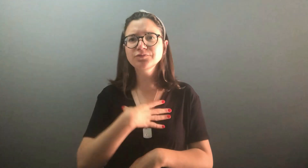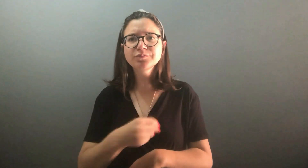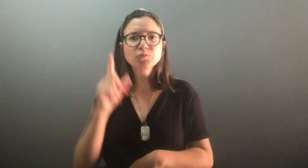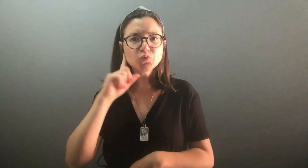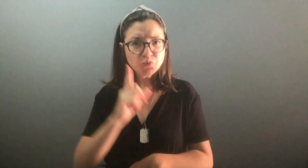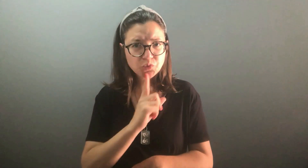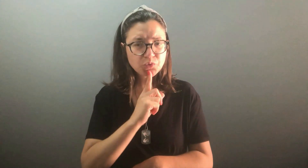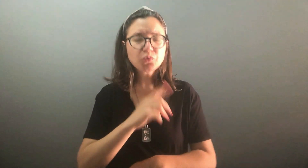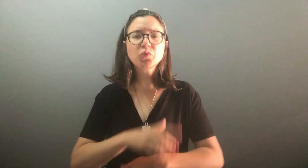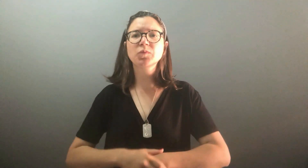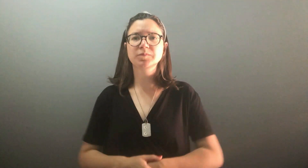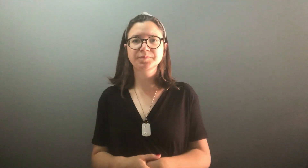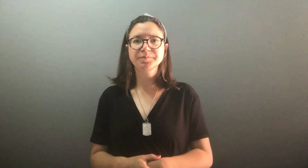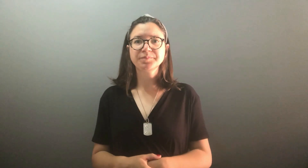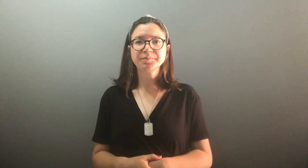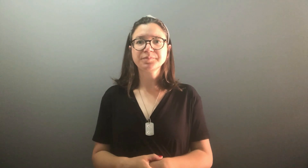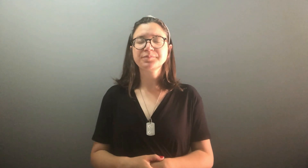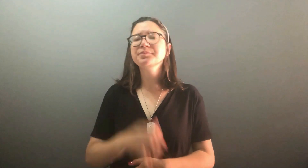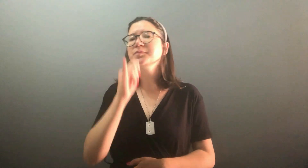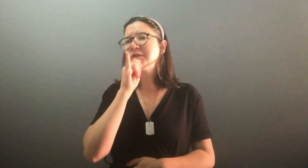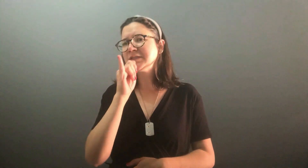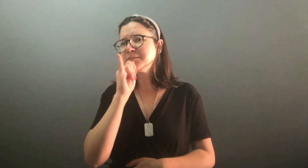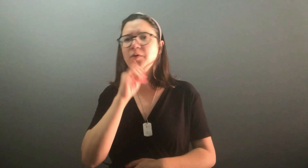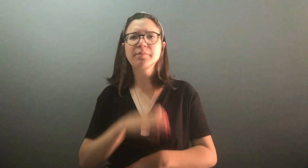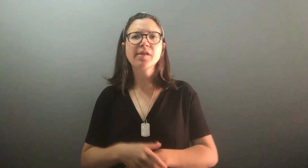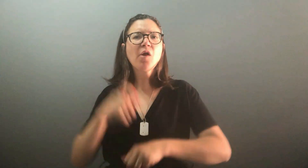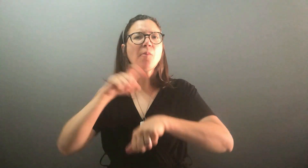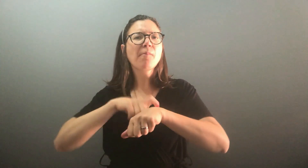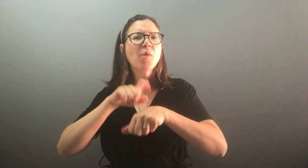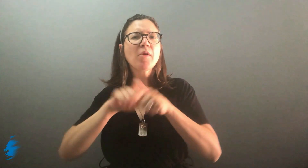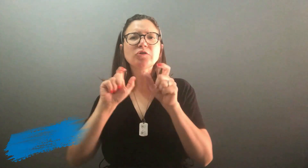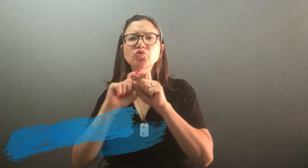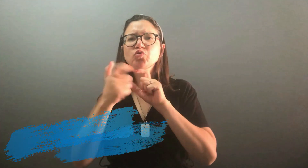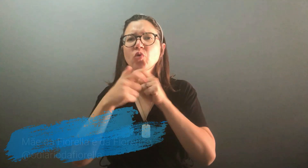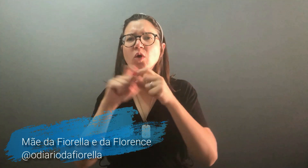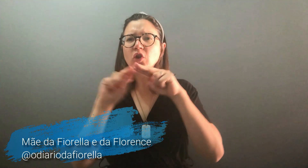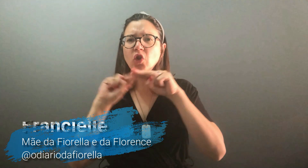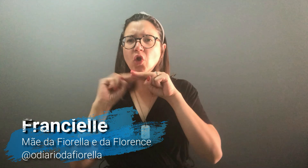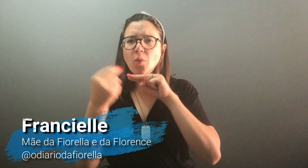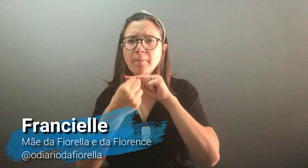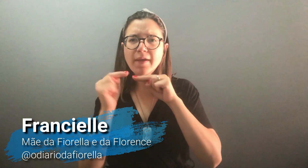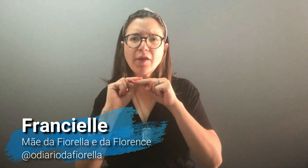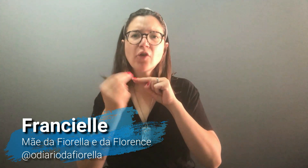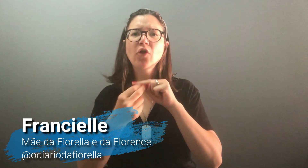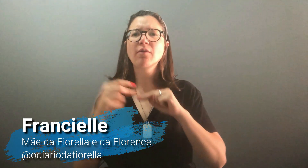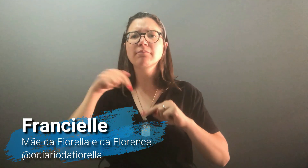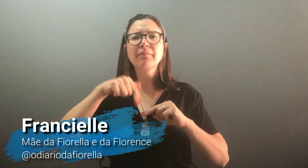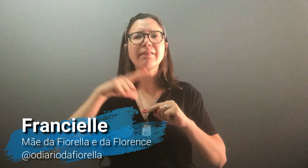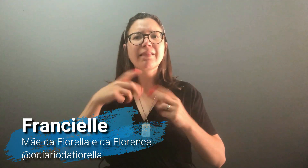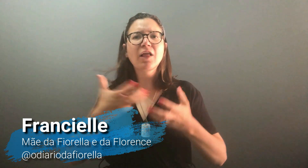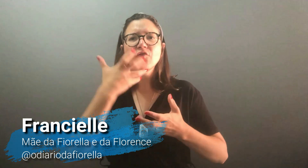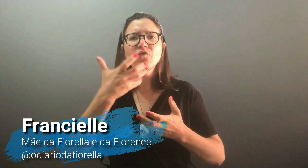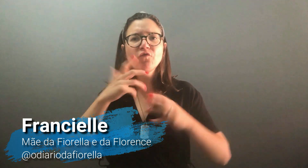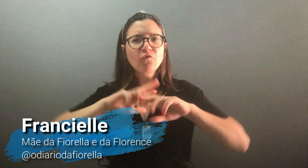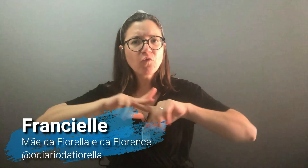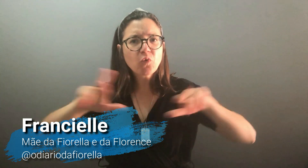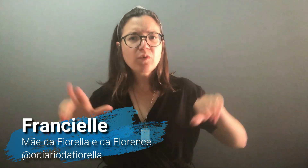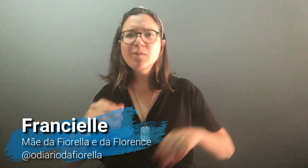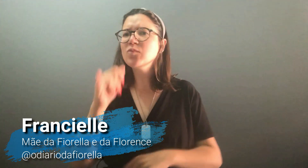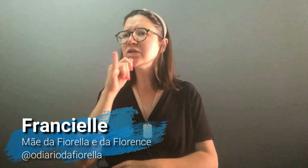aprendizagem do filho surdo. Nós podemos usar, por exemplo, um jogo de dominó, de frutas. Pode ter